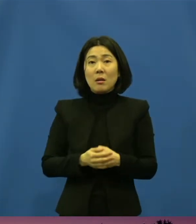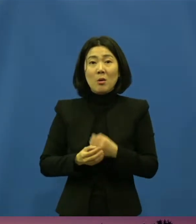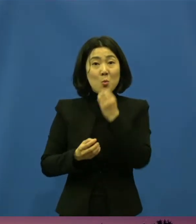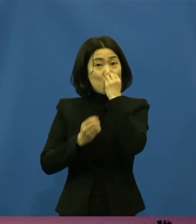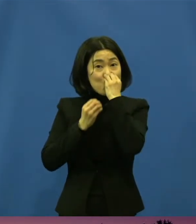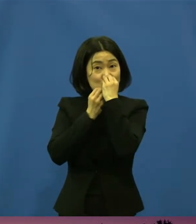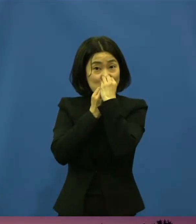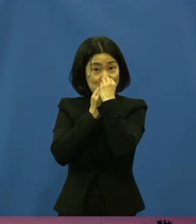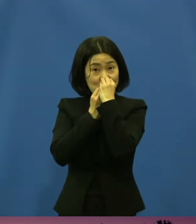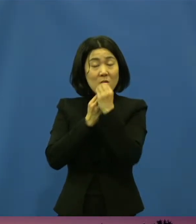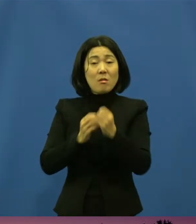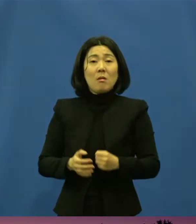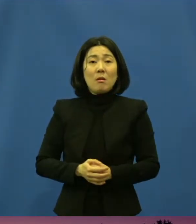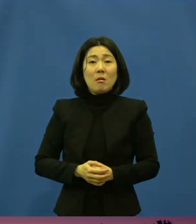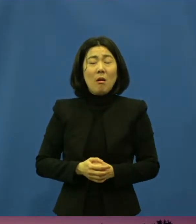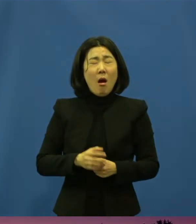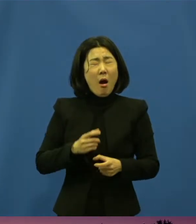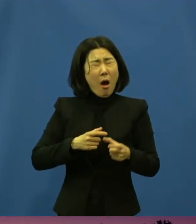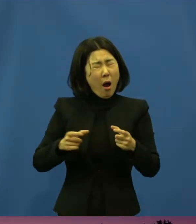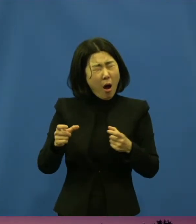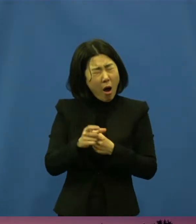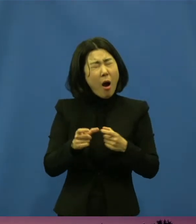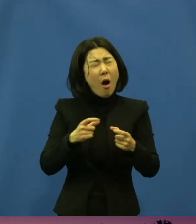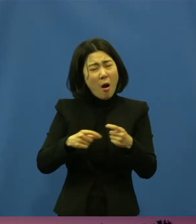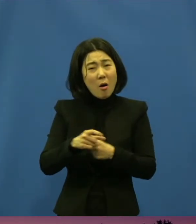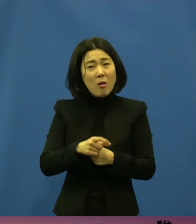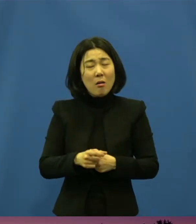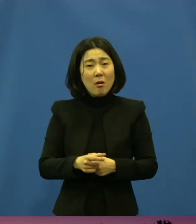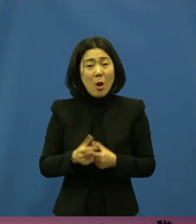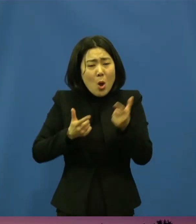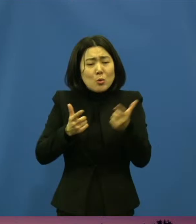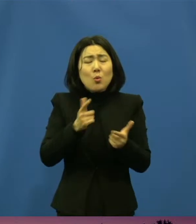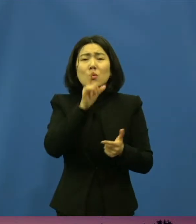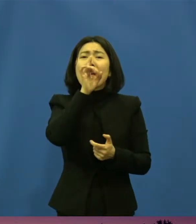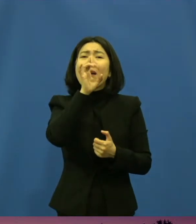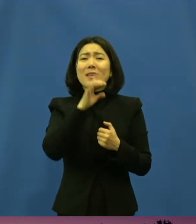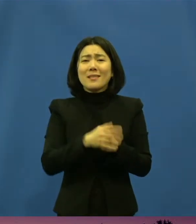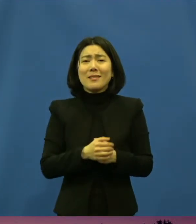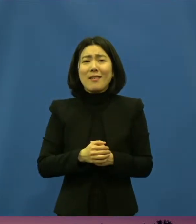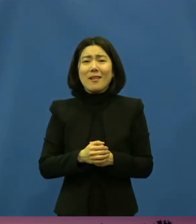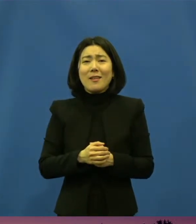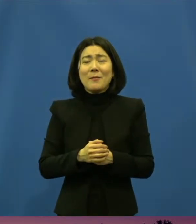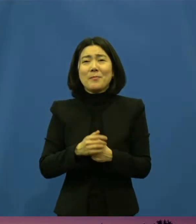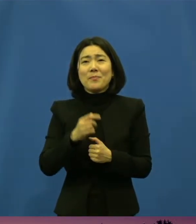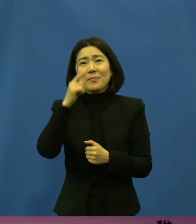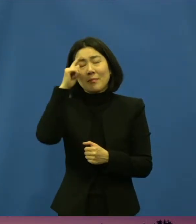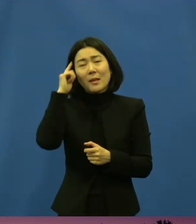중독이 되는 거예요. 그러니까 멈춰야 되는데 멈추지를 못하는 거예요.